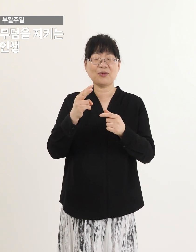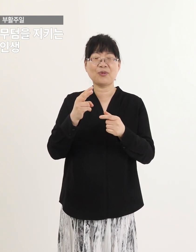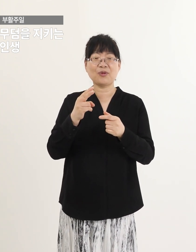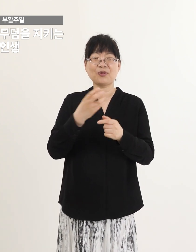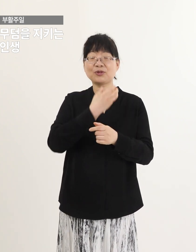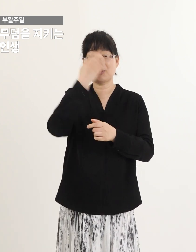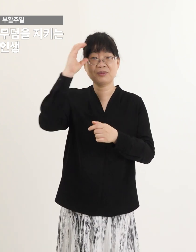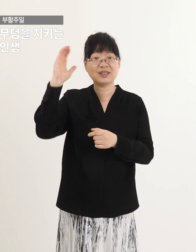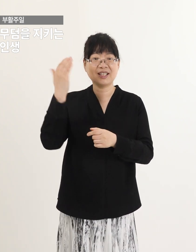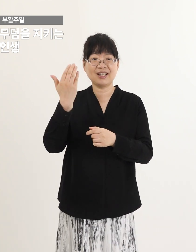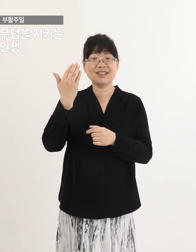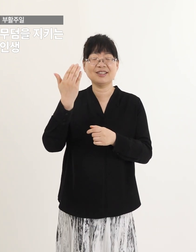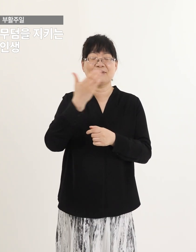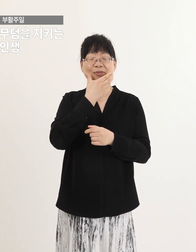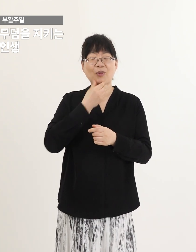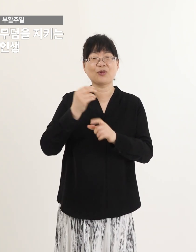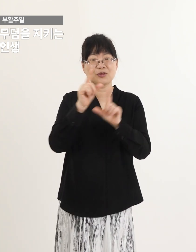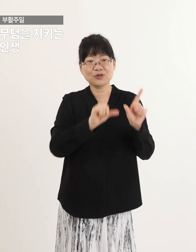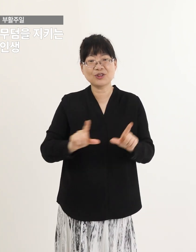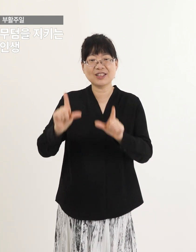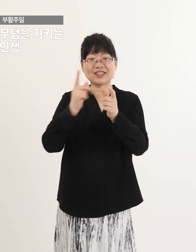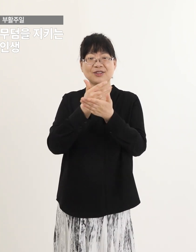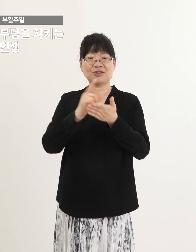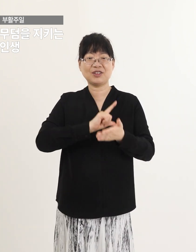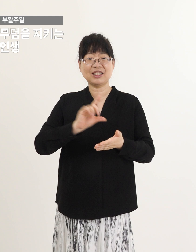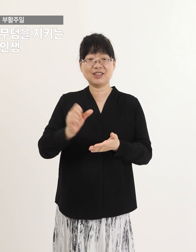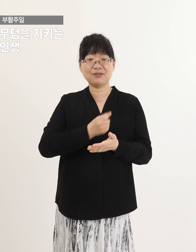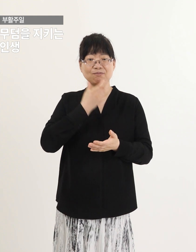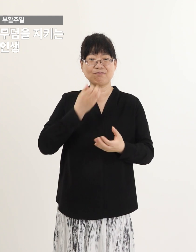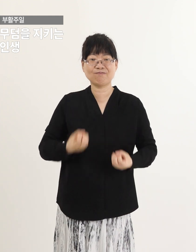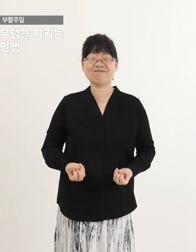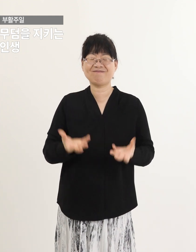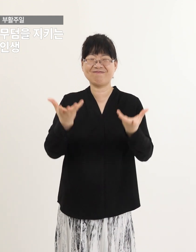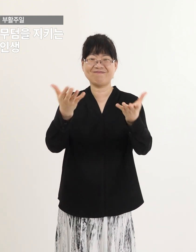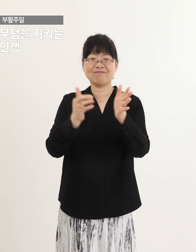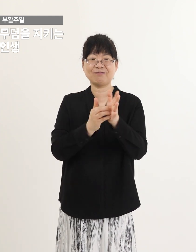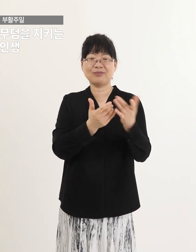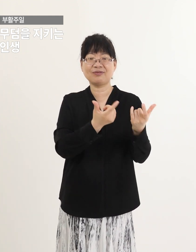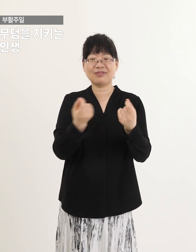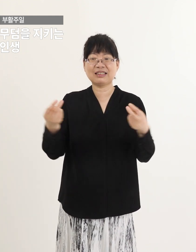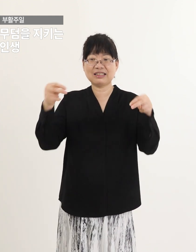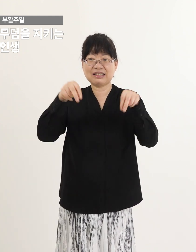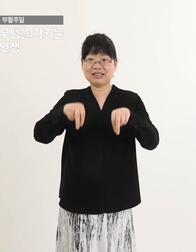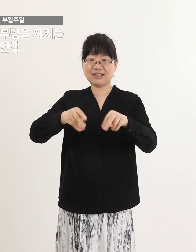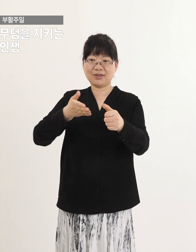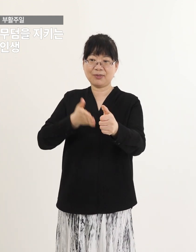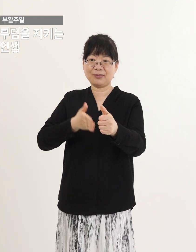이끄는 복이 있기를 주의 이름으로 축복합니다. 다 일어나십시다.